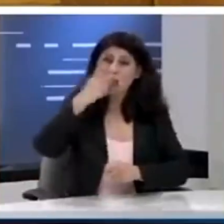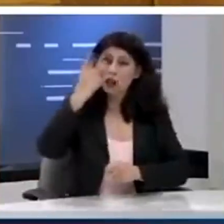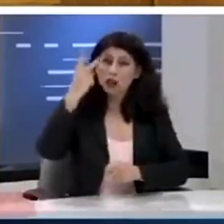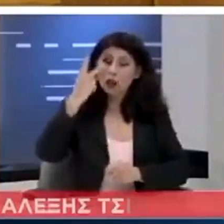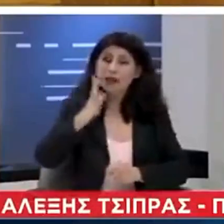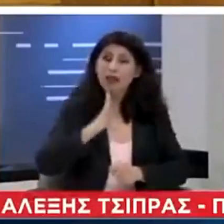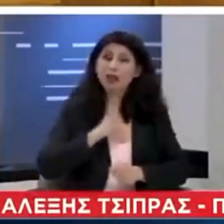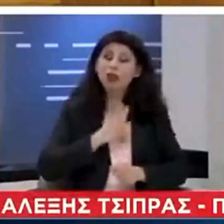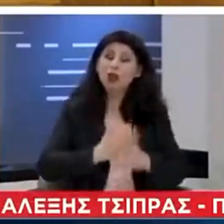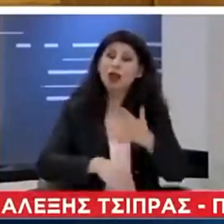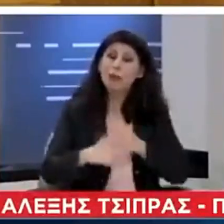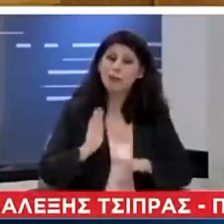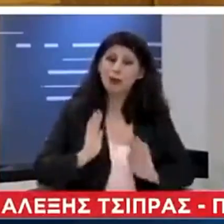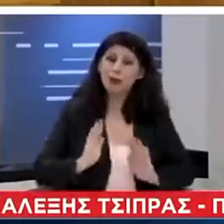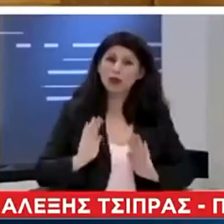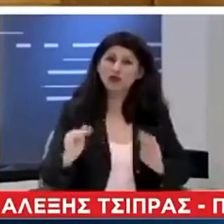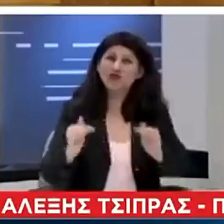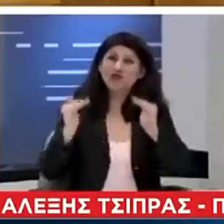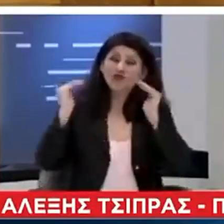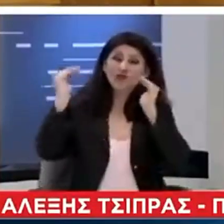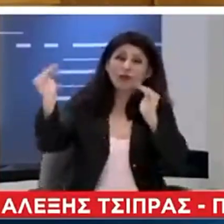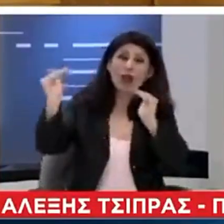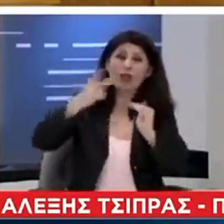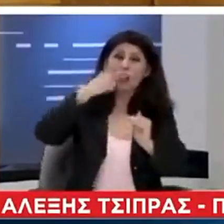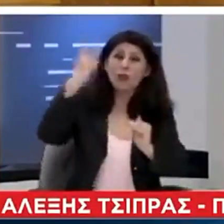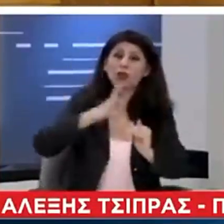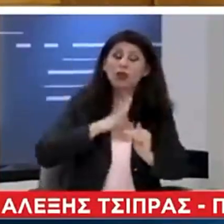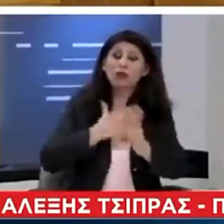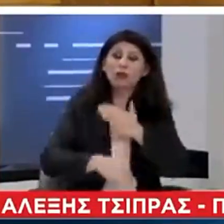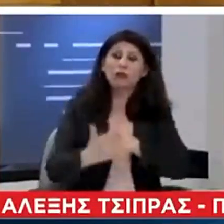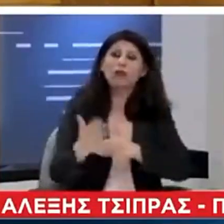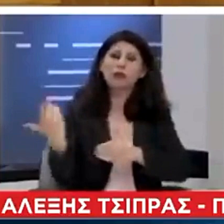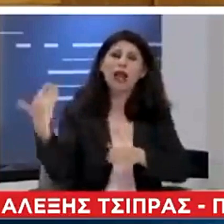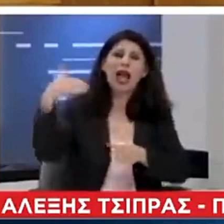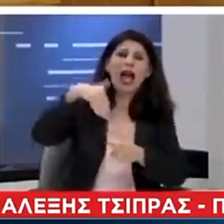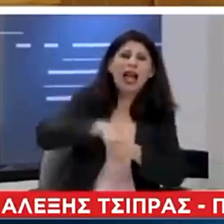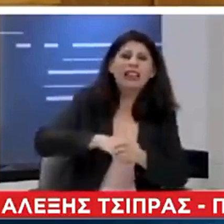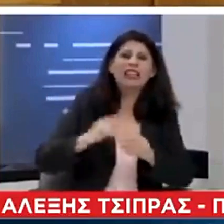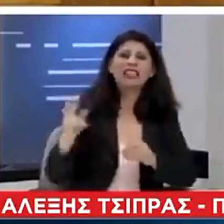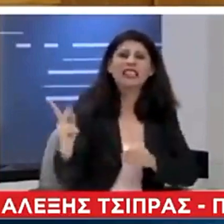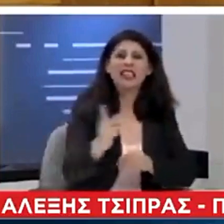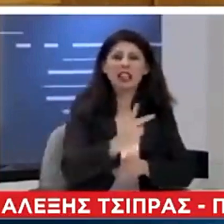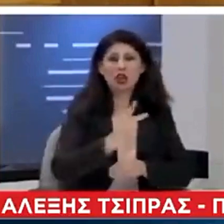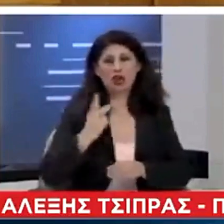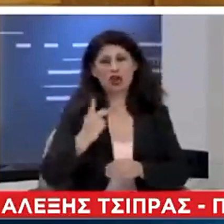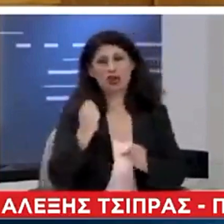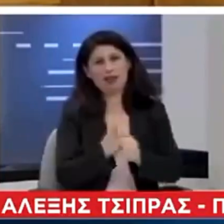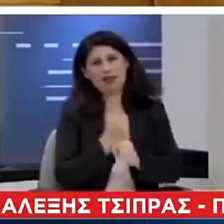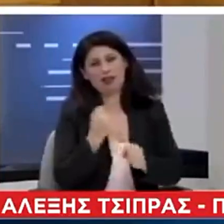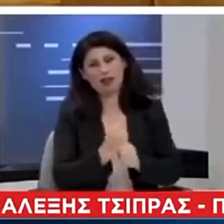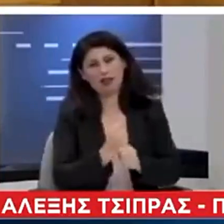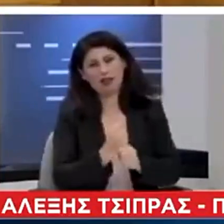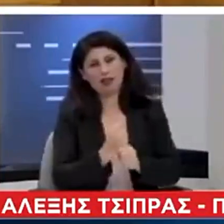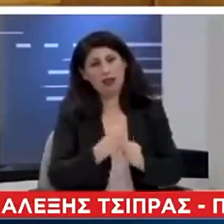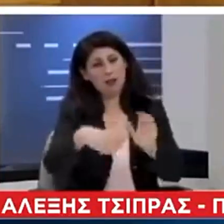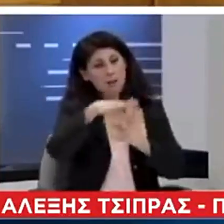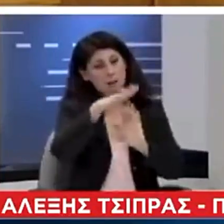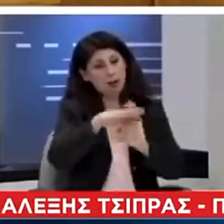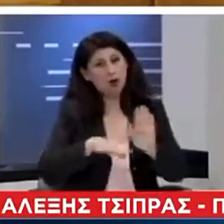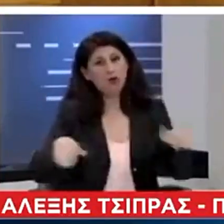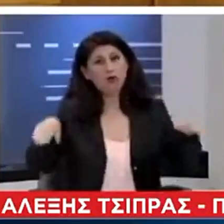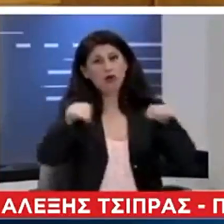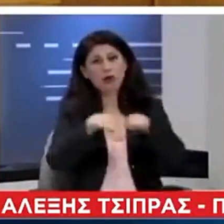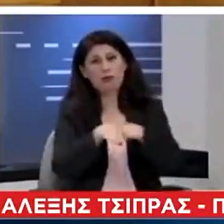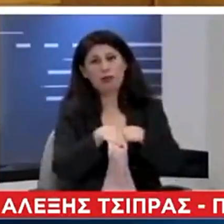Το ύψιστο δικαίωμα των ανώπτων ατόμων με αναπηρία είναι η ένταξή τους στην κοινωνία και στην εργασία με όρους